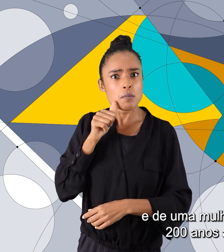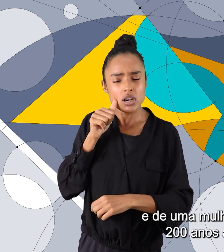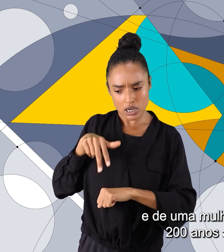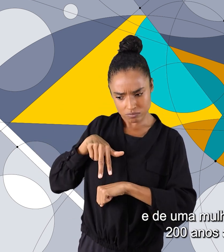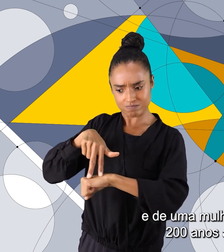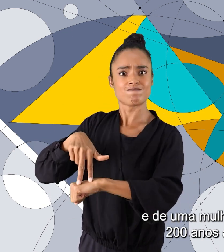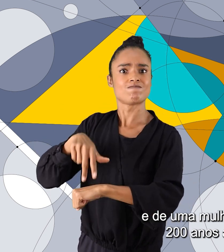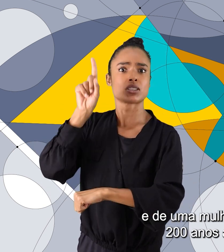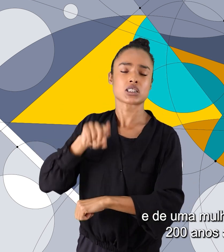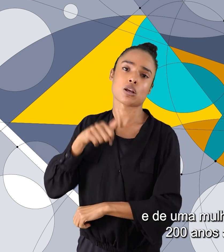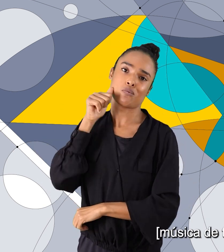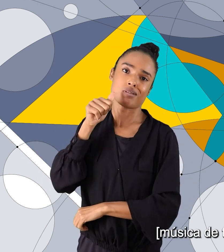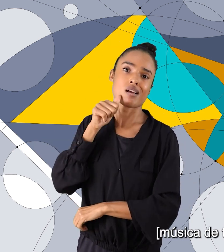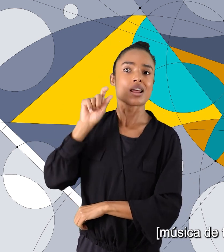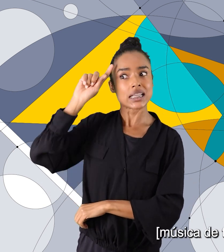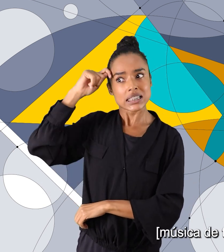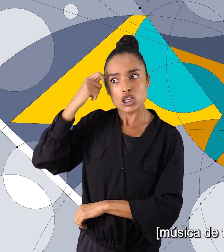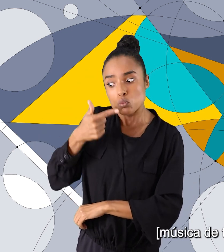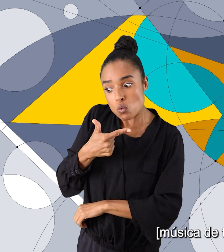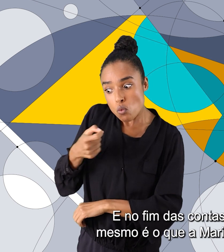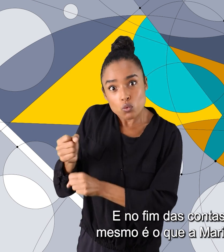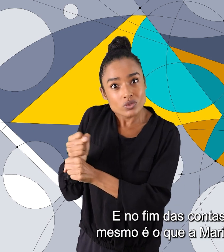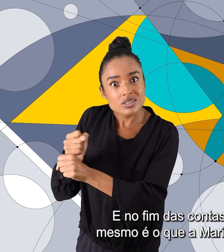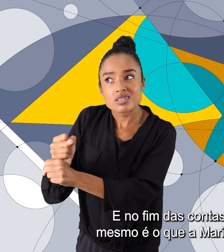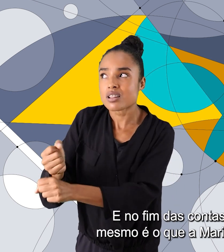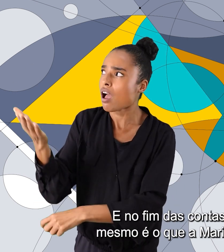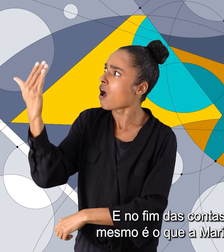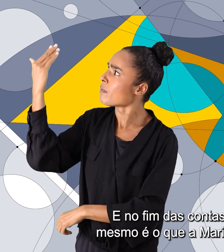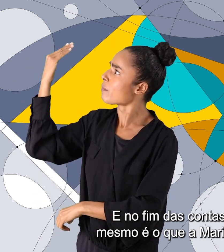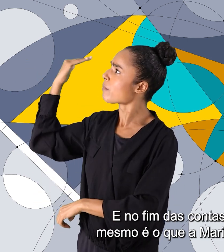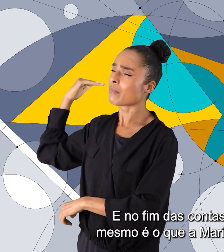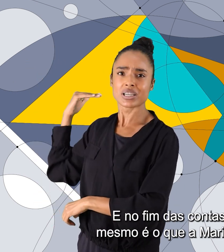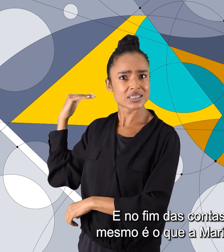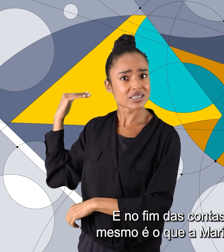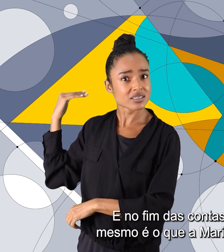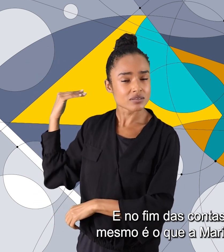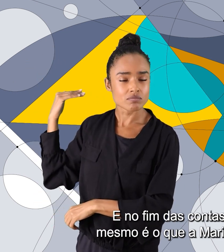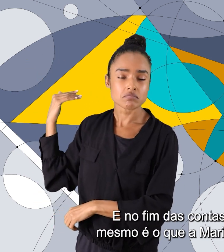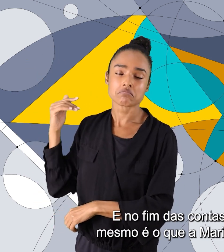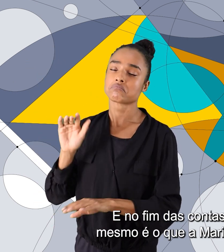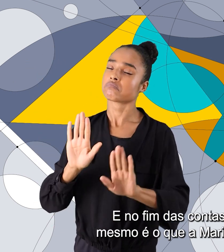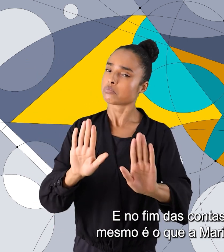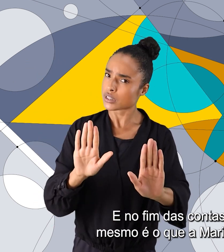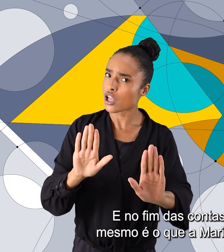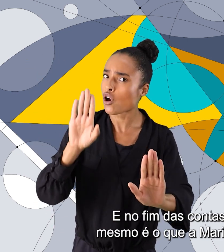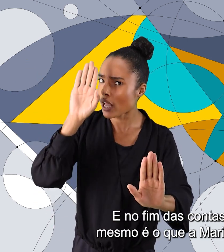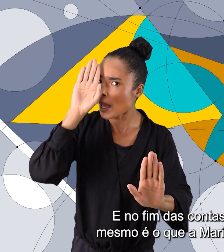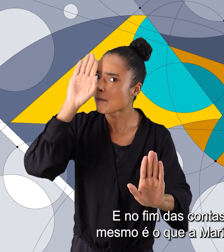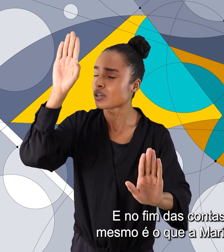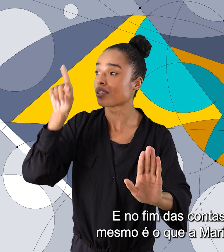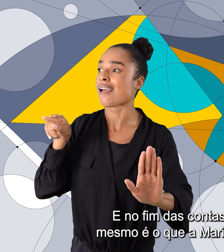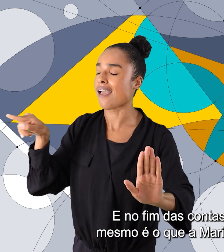negra 200 anos atrás. E no fim das contas, o que importa mesmo é o que a Maria